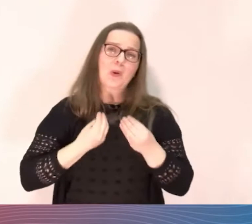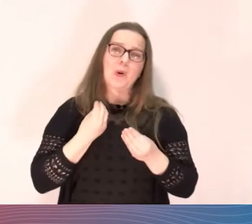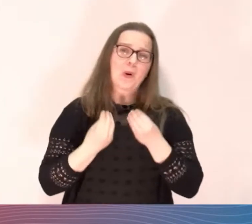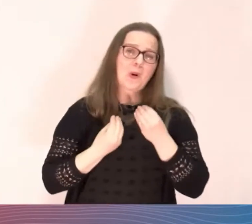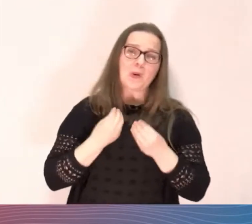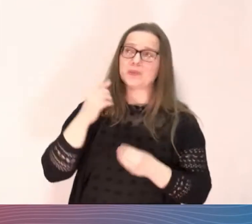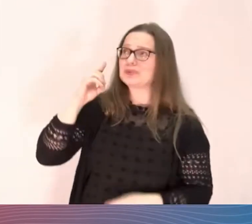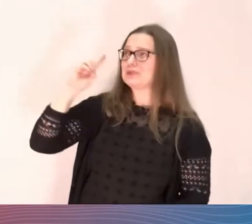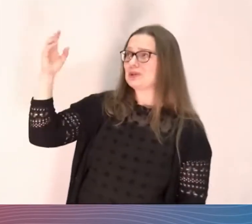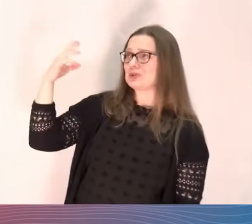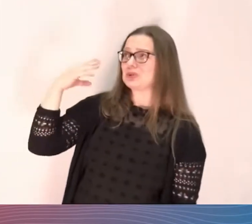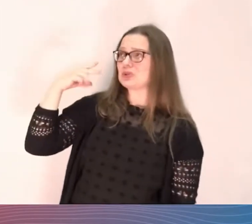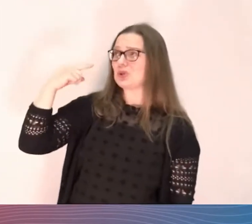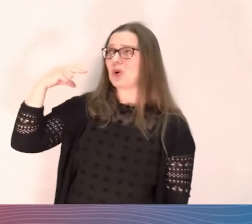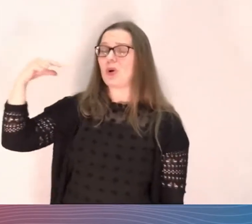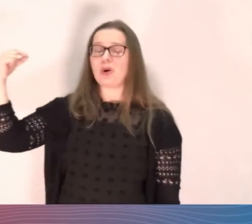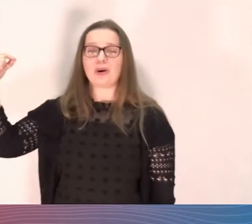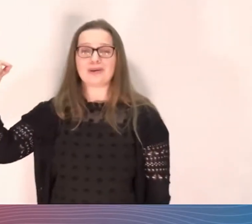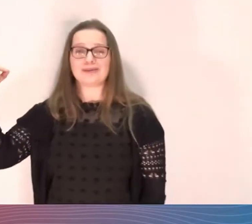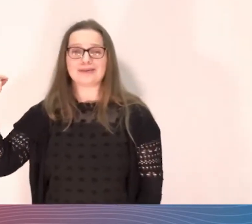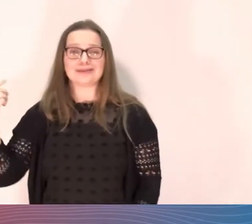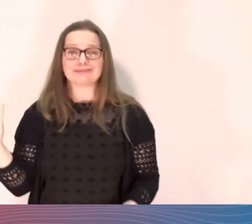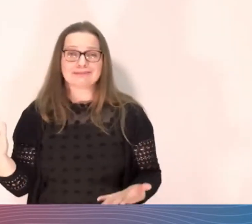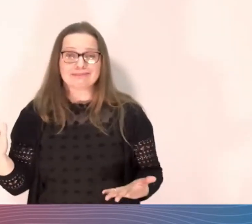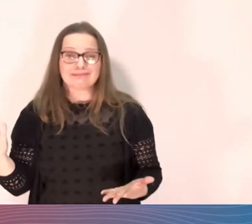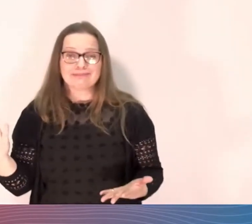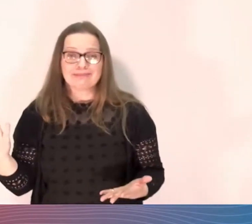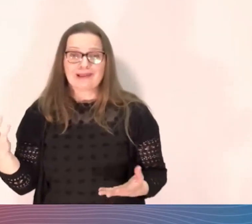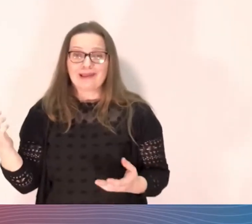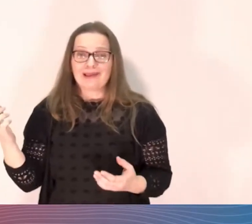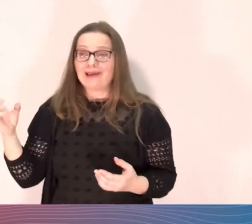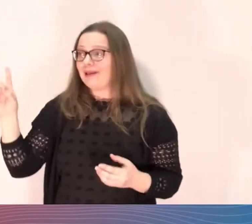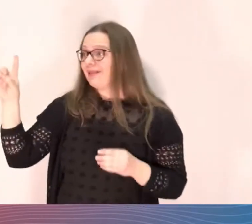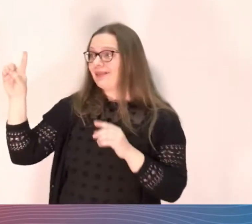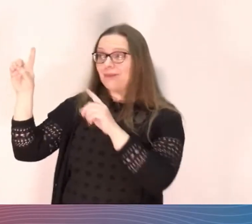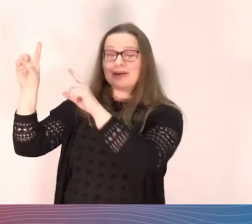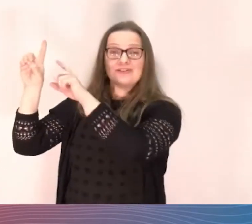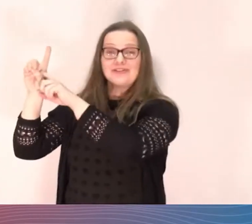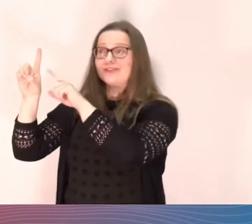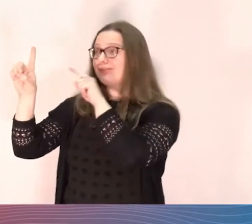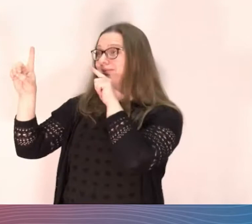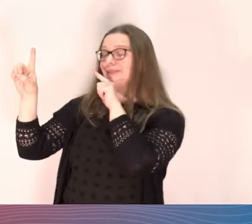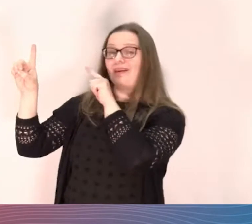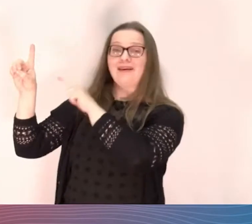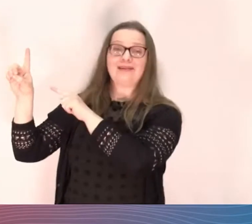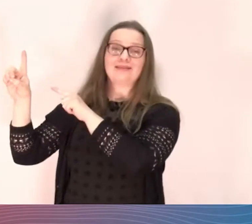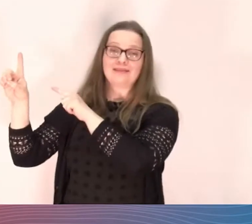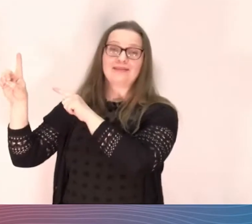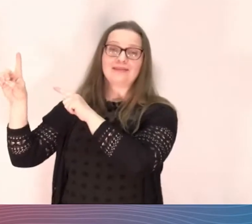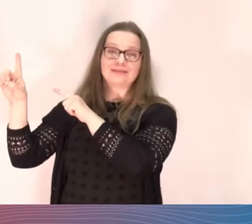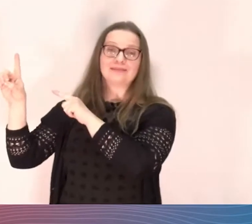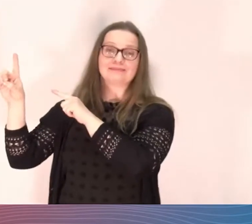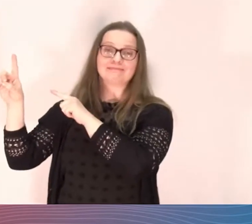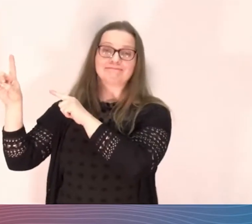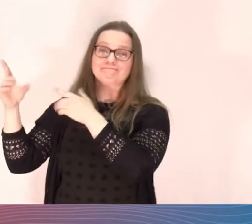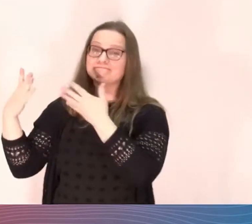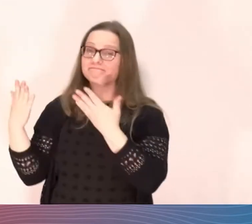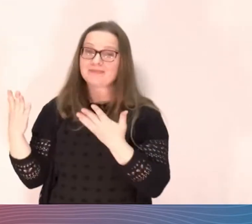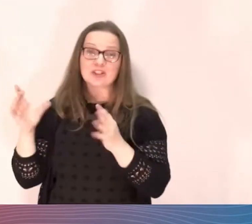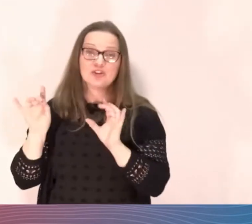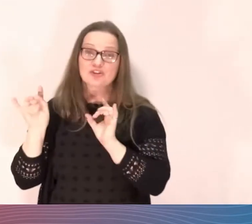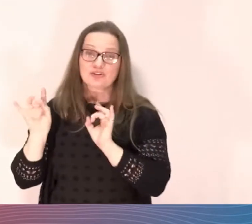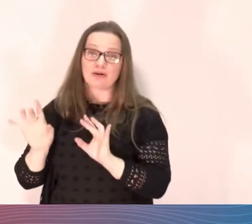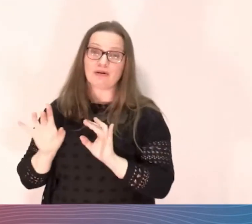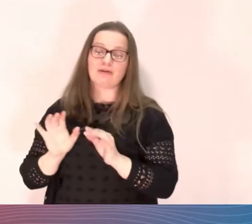predestinação chegou até nós? Se tudo depende só da determinação de Deus.